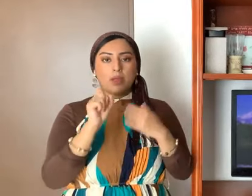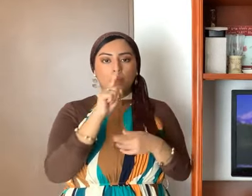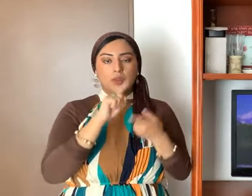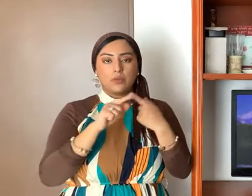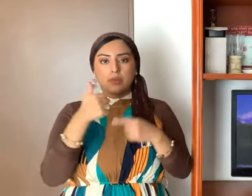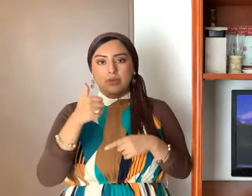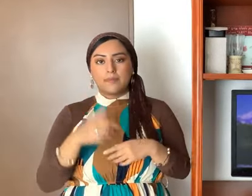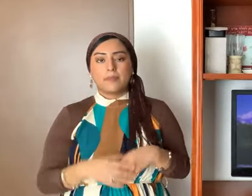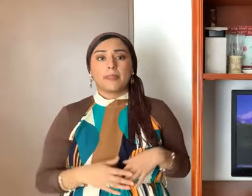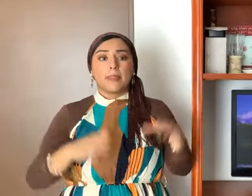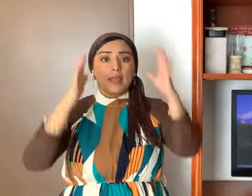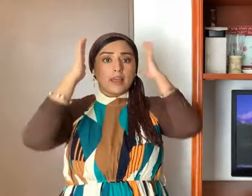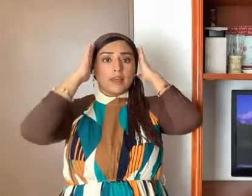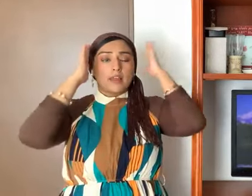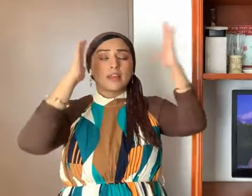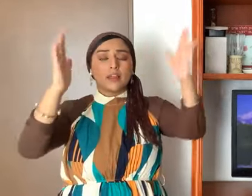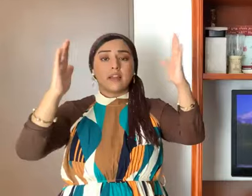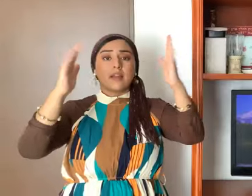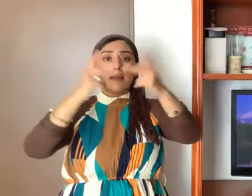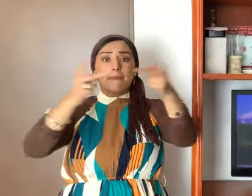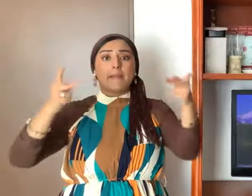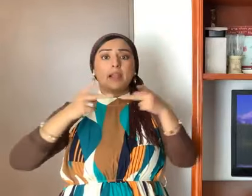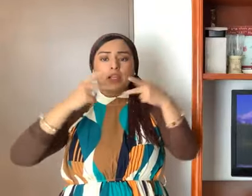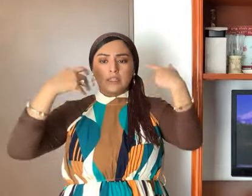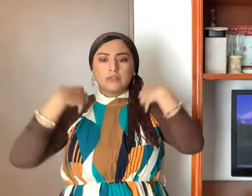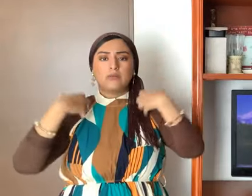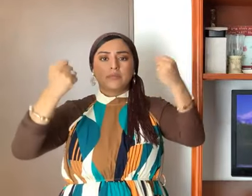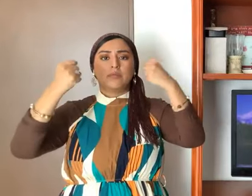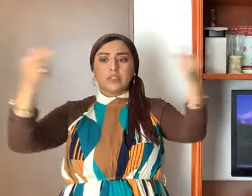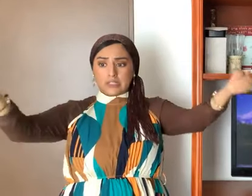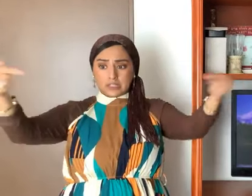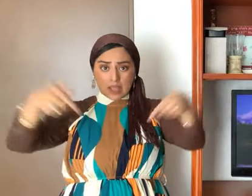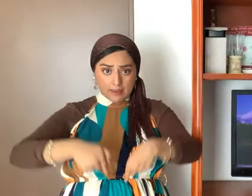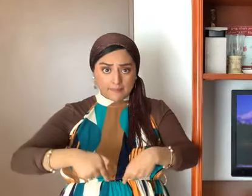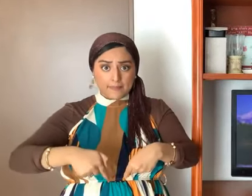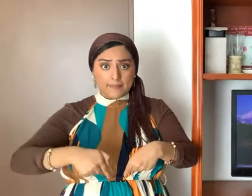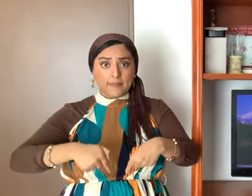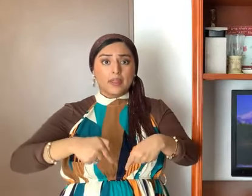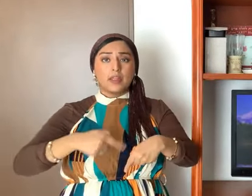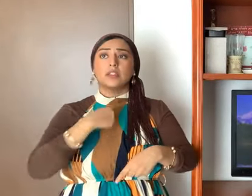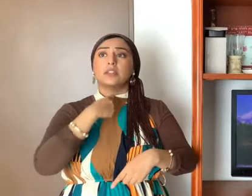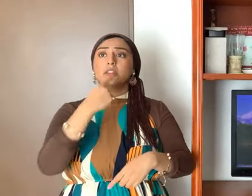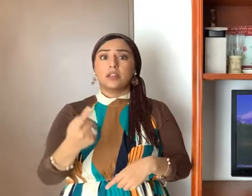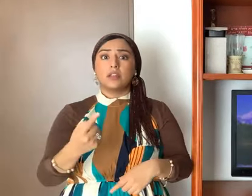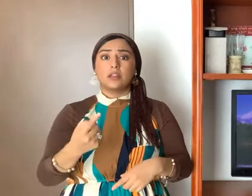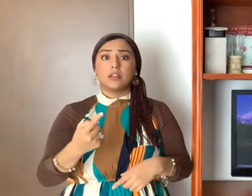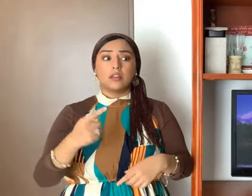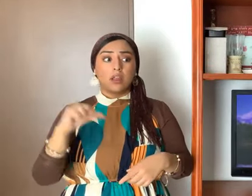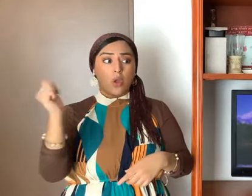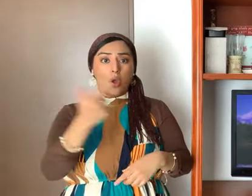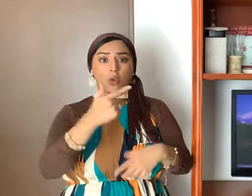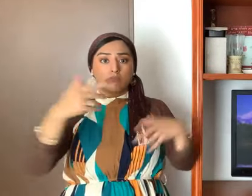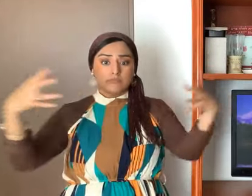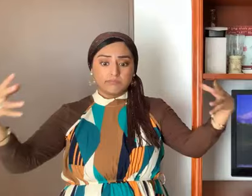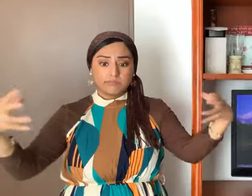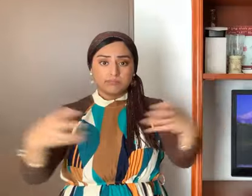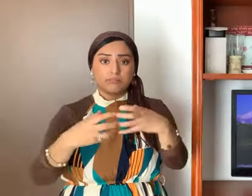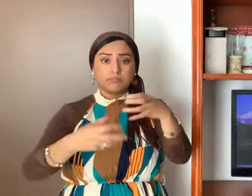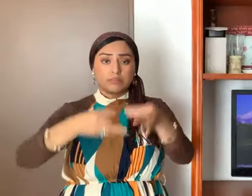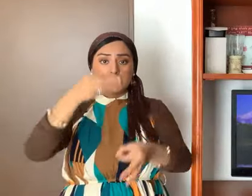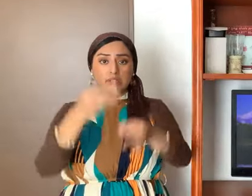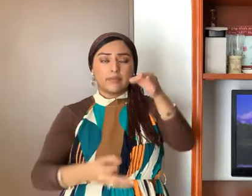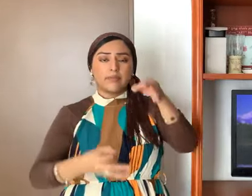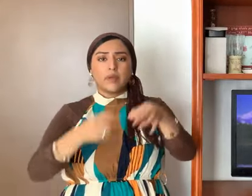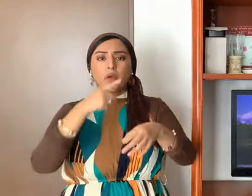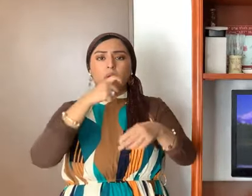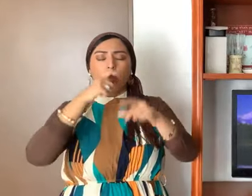1 al 10. Escuchadme costas y esfuércense los pueblos, acérquense y entonces hablen, estemos juntamente a juicio.